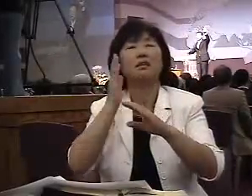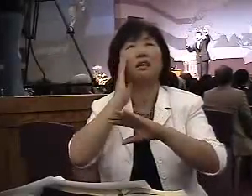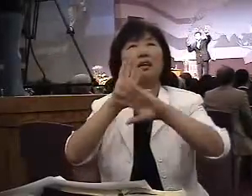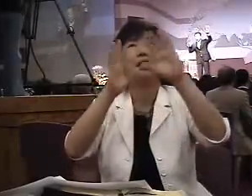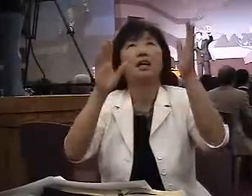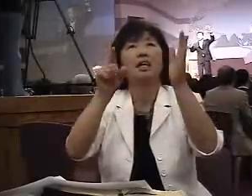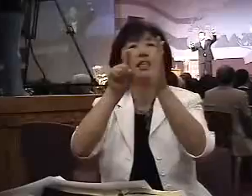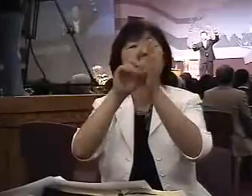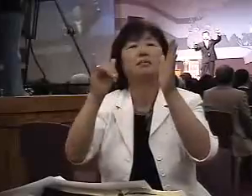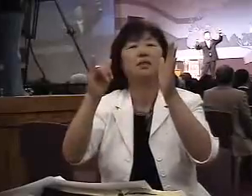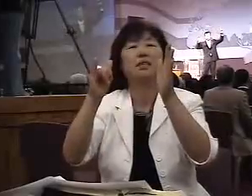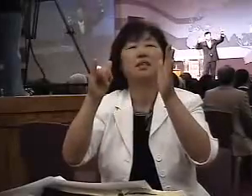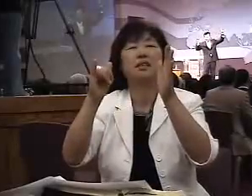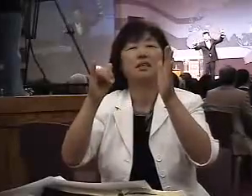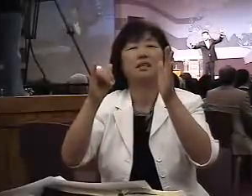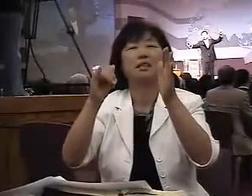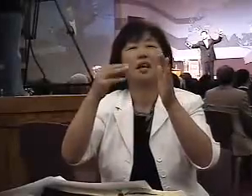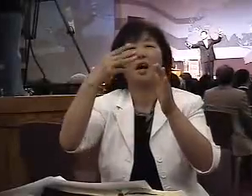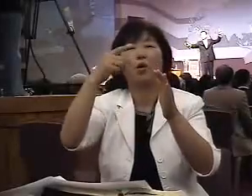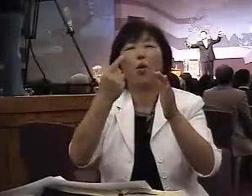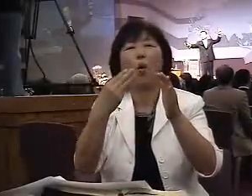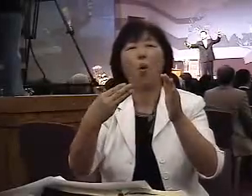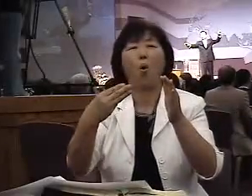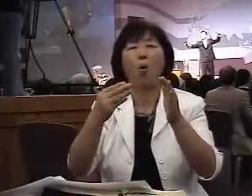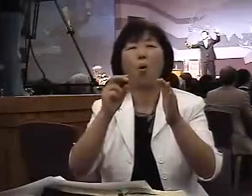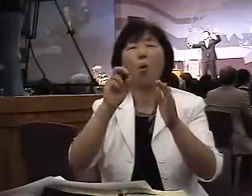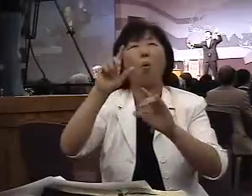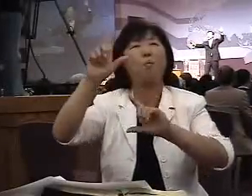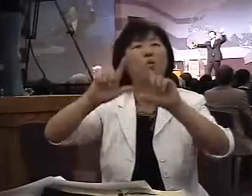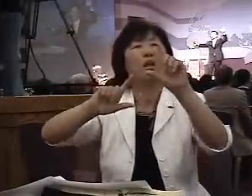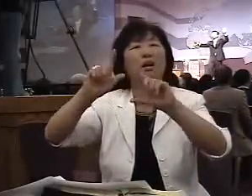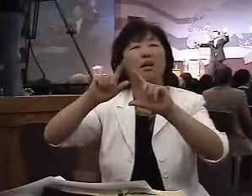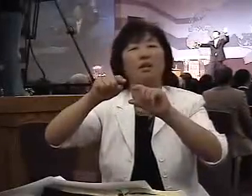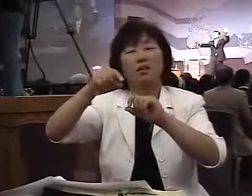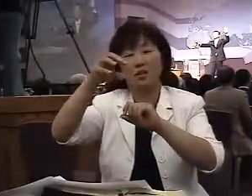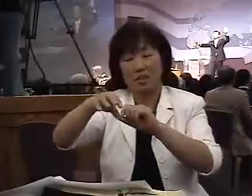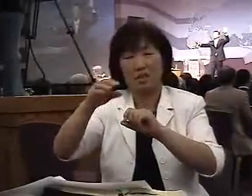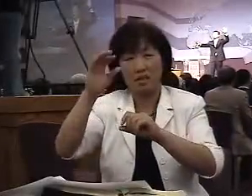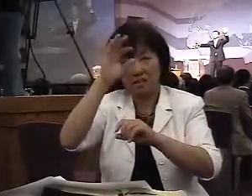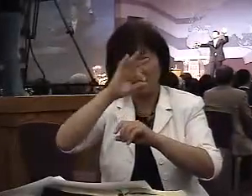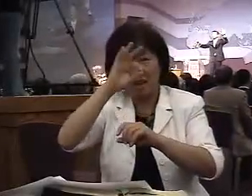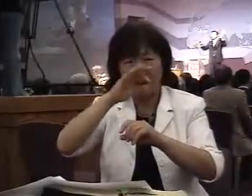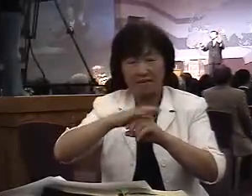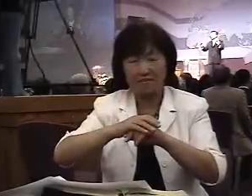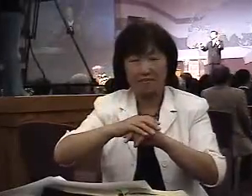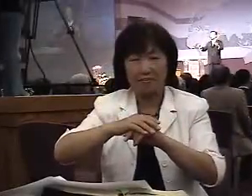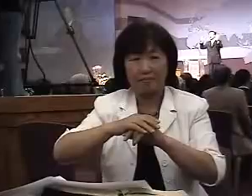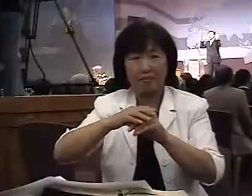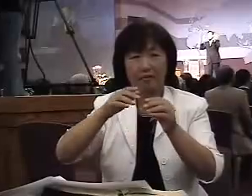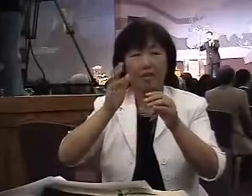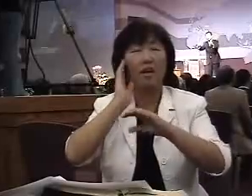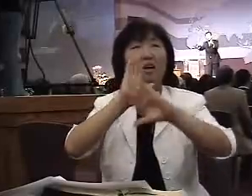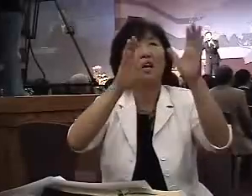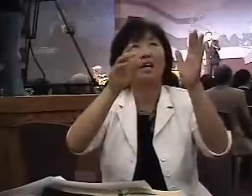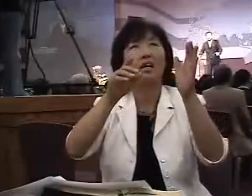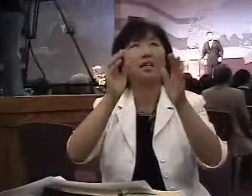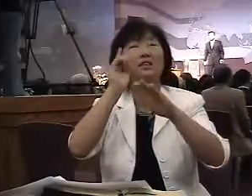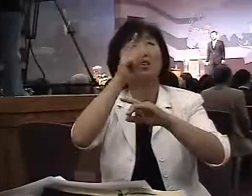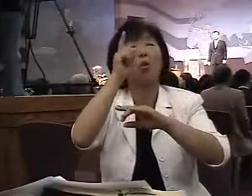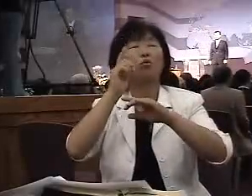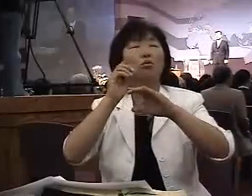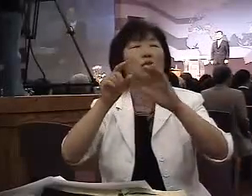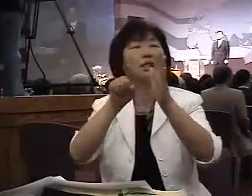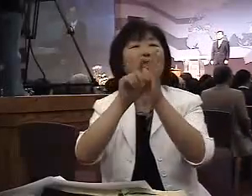천국 시민의 롤 모델을 여기서 찾아요. 하나님의 나라의 천국 시민들의 모습을 이들을 통해